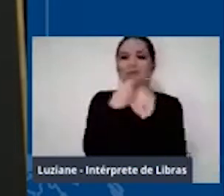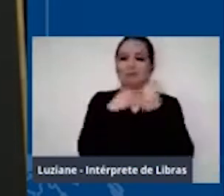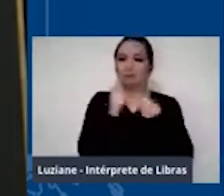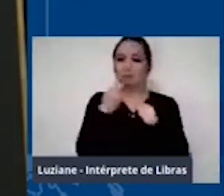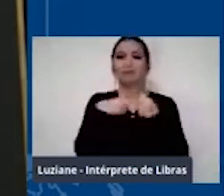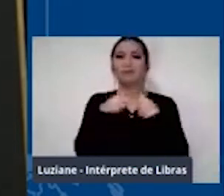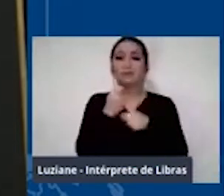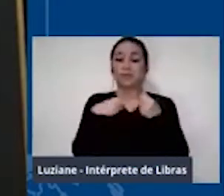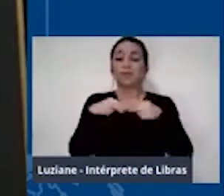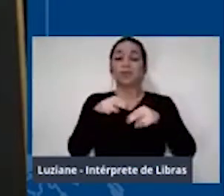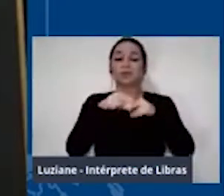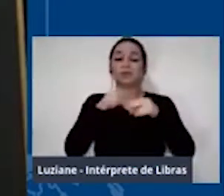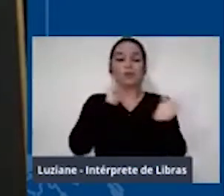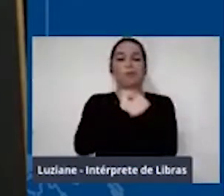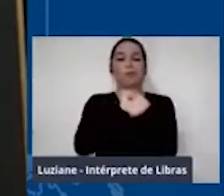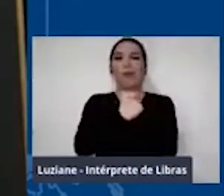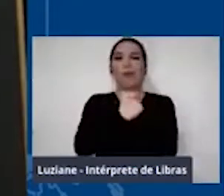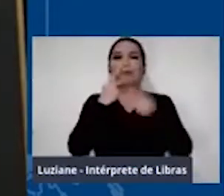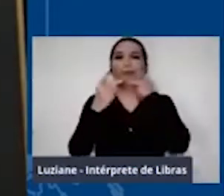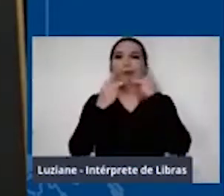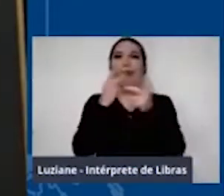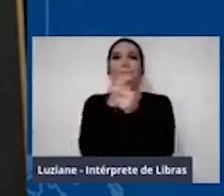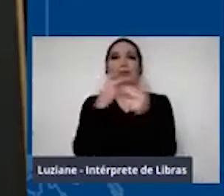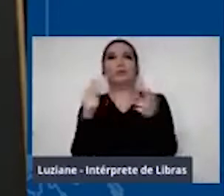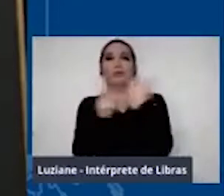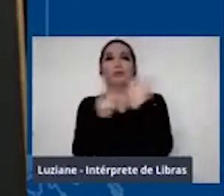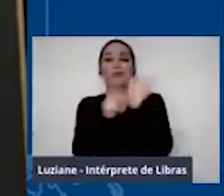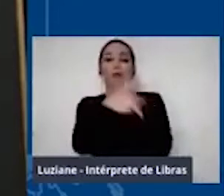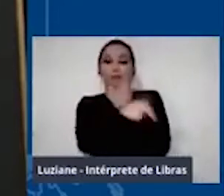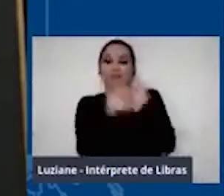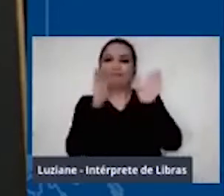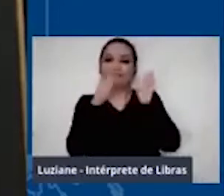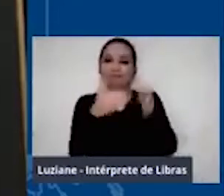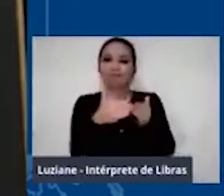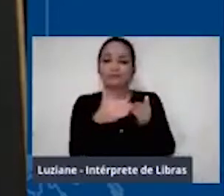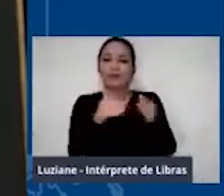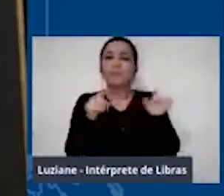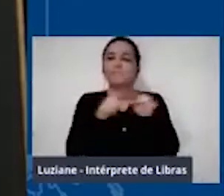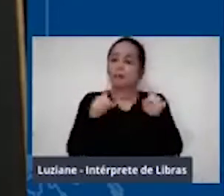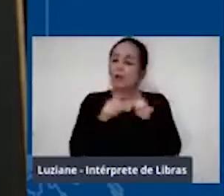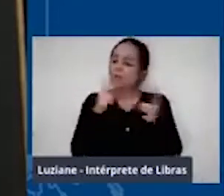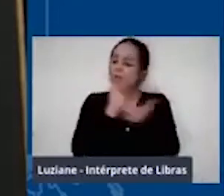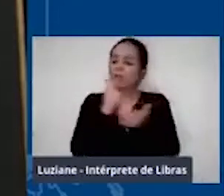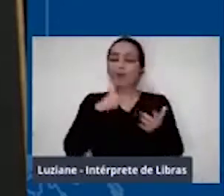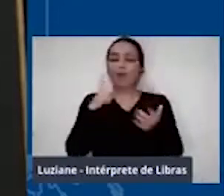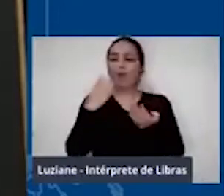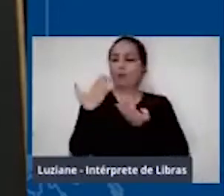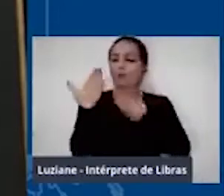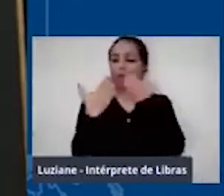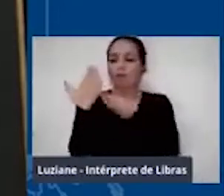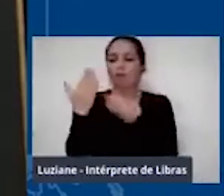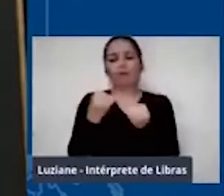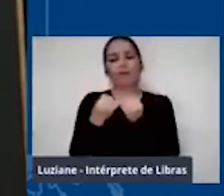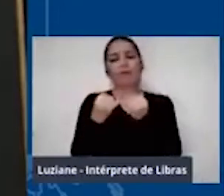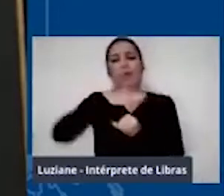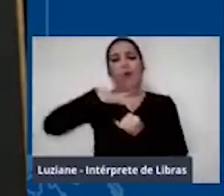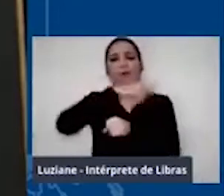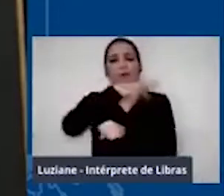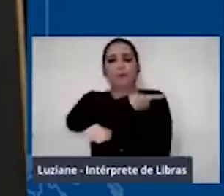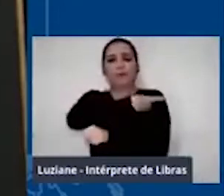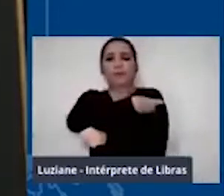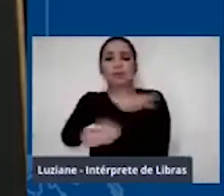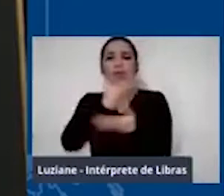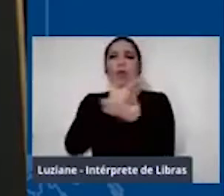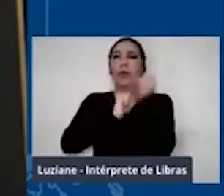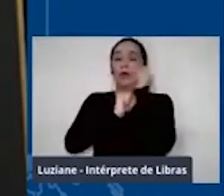se parou de falar sobre essas questões, mas todo dia tem uma oferta, até na área de vacinas, empresas que